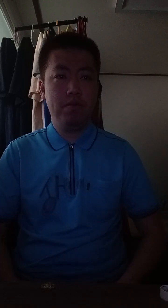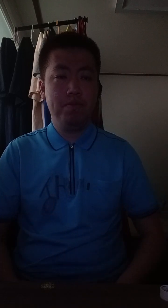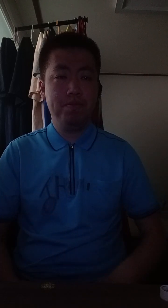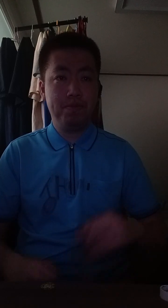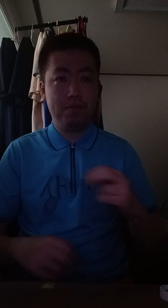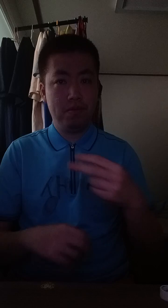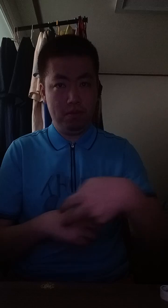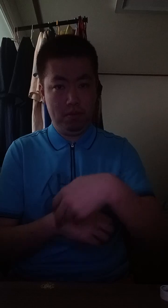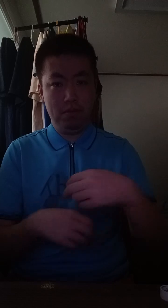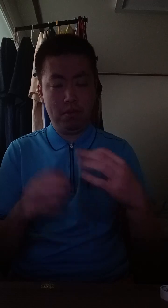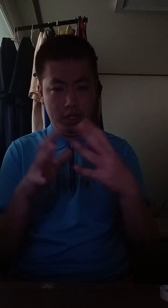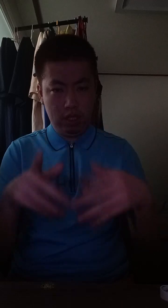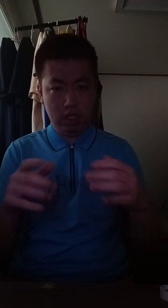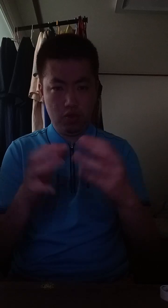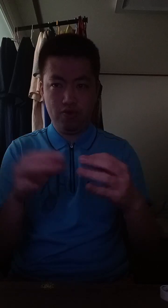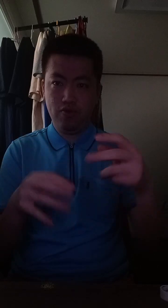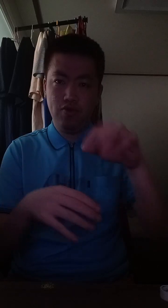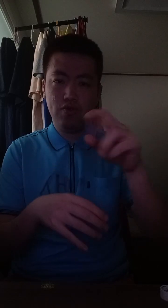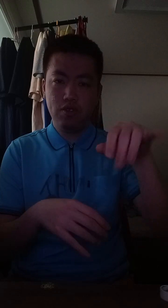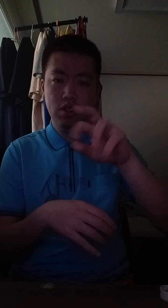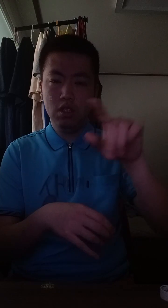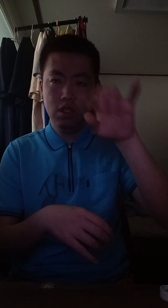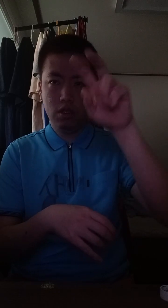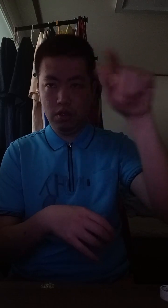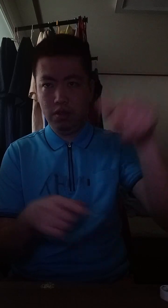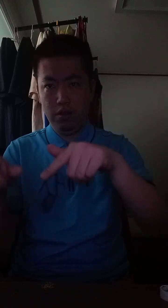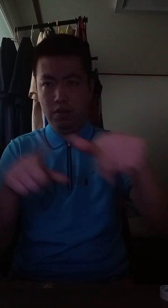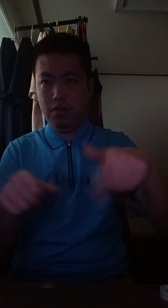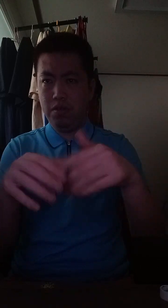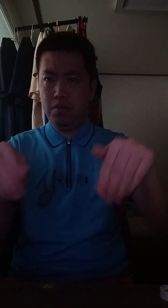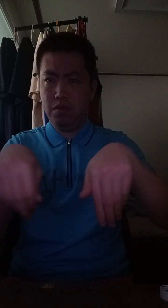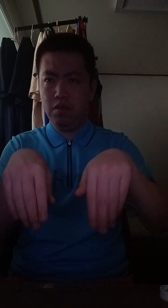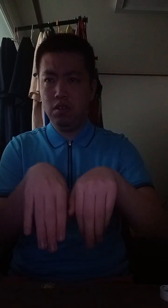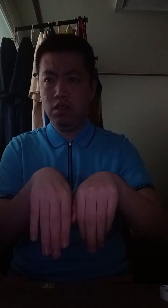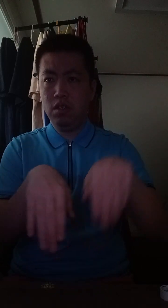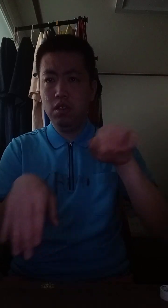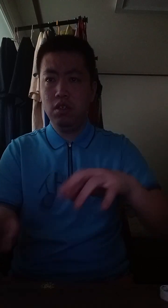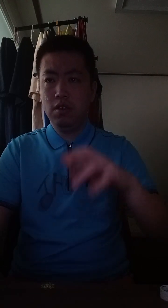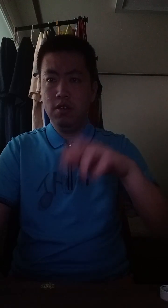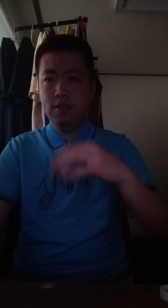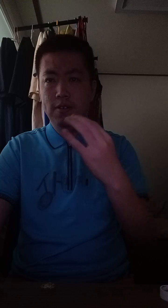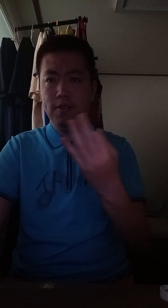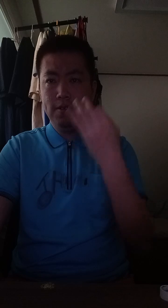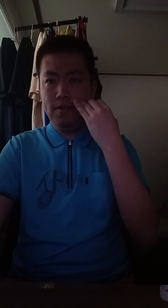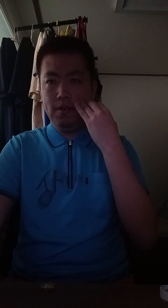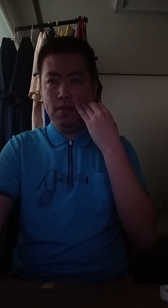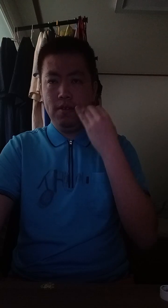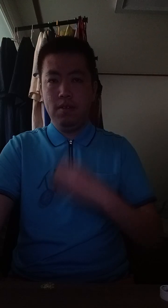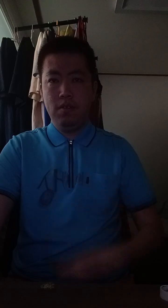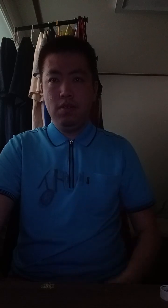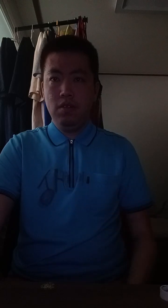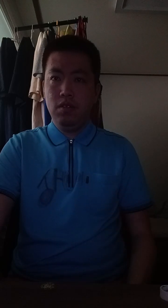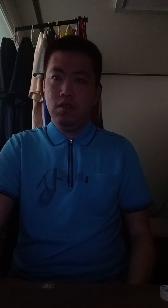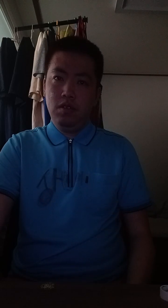지하철 운행과 예산 부족을 이유로 정작 필요한 안전발판 설치는 지지부진한 겁니다. 채널A 뉴스 이혜주입니다.